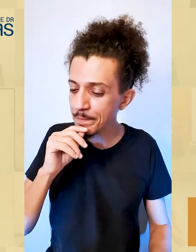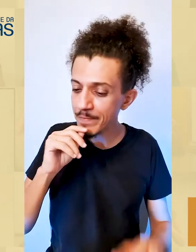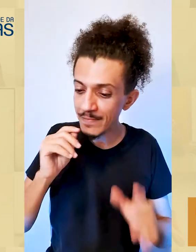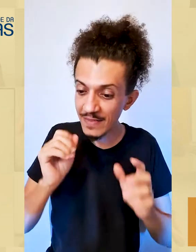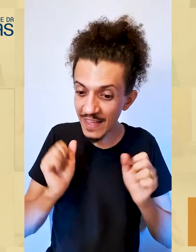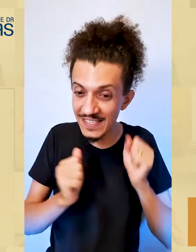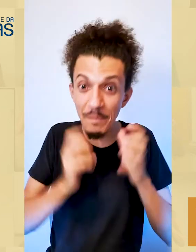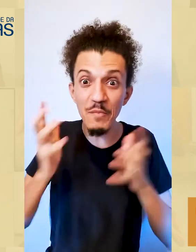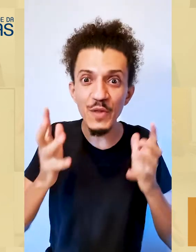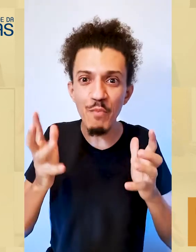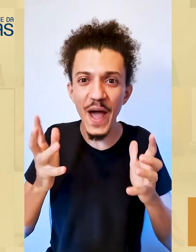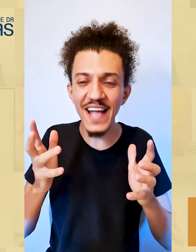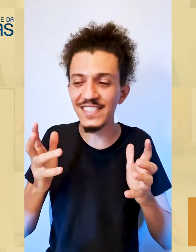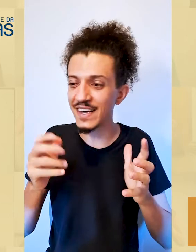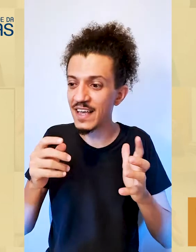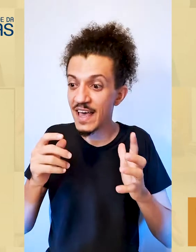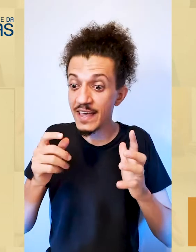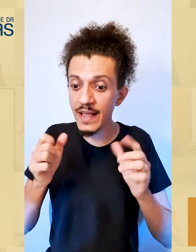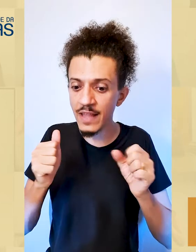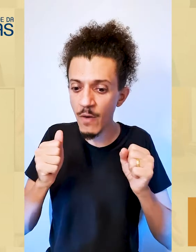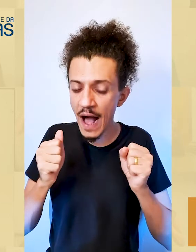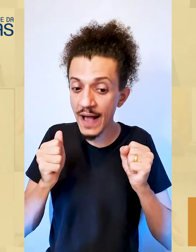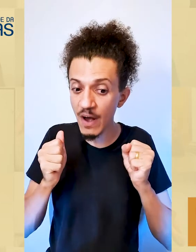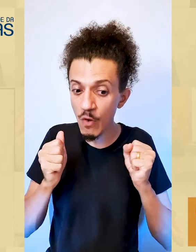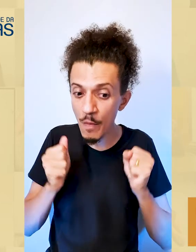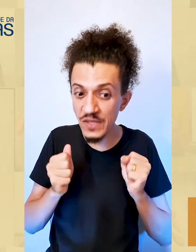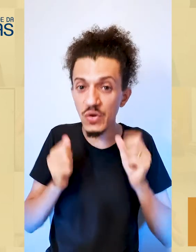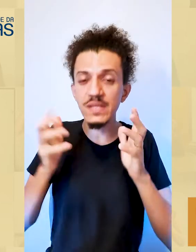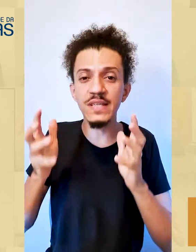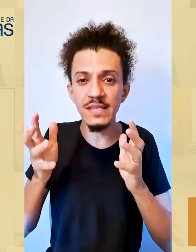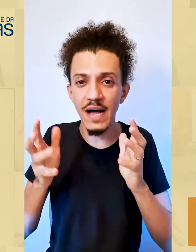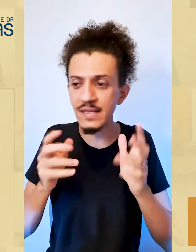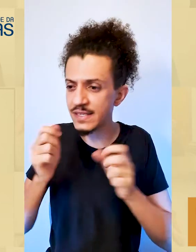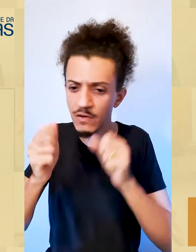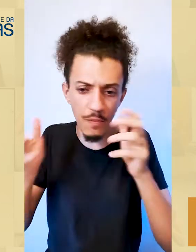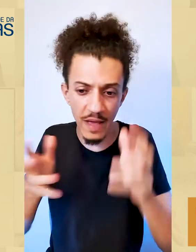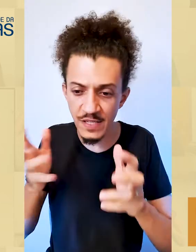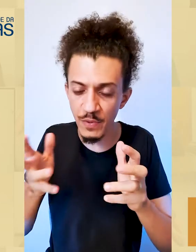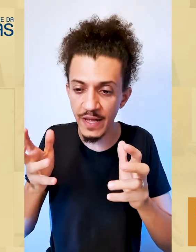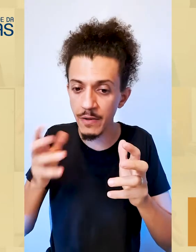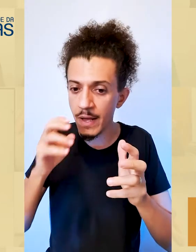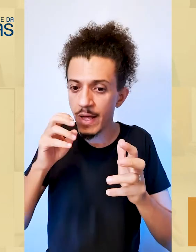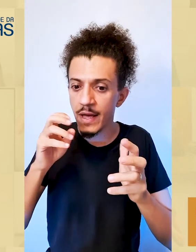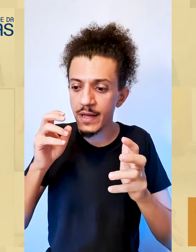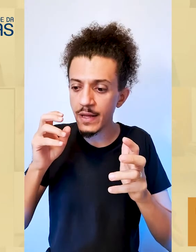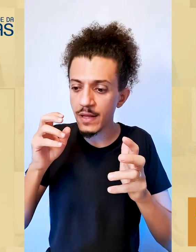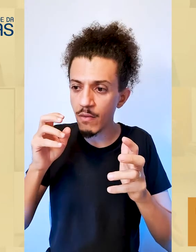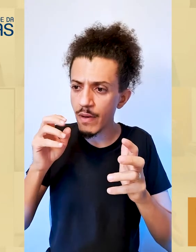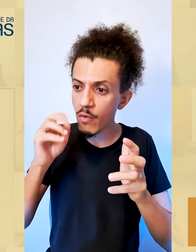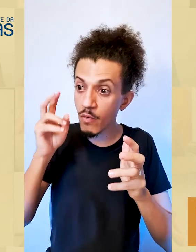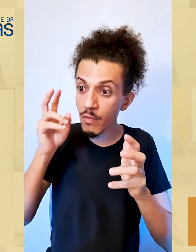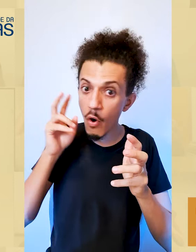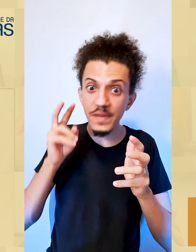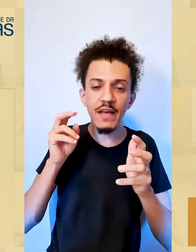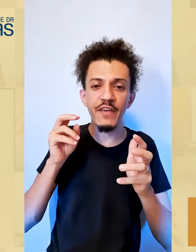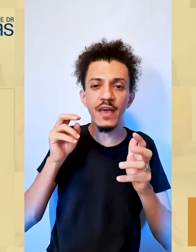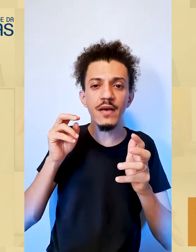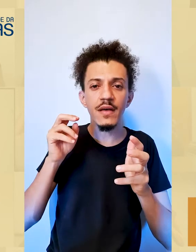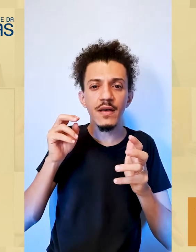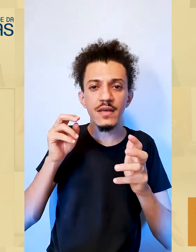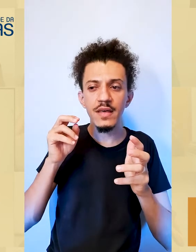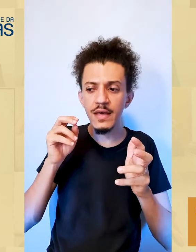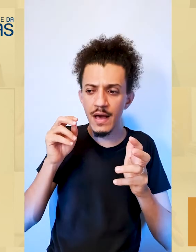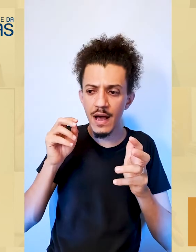né? E sempre muito poética. E então a Raquel começou a sinalizar assim, respondendo, e então eu